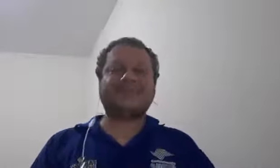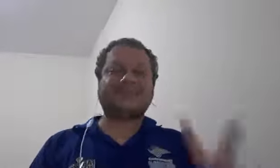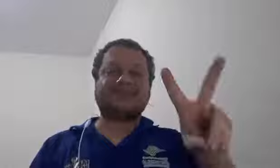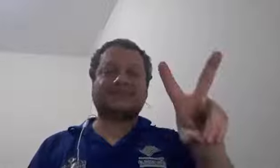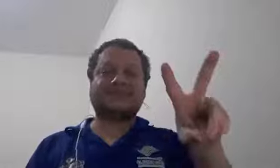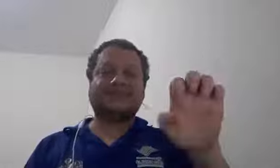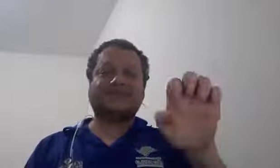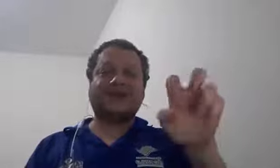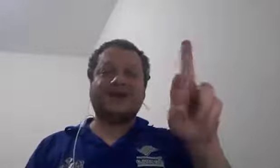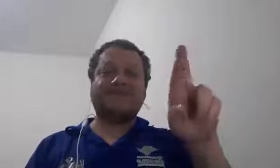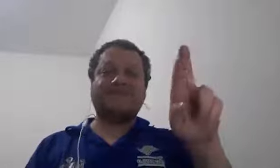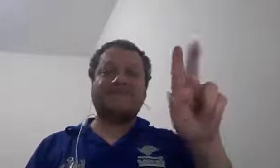Estação,